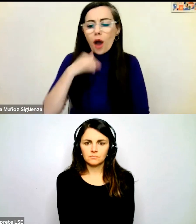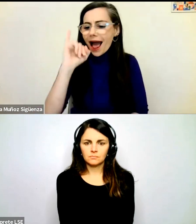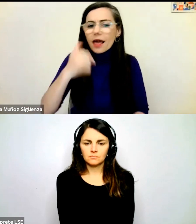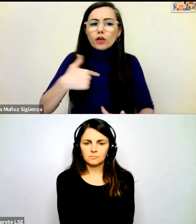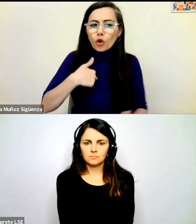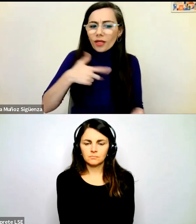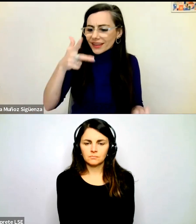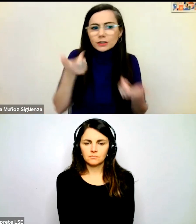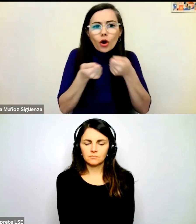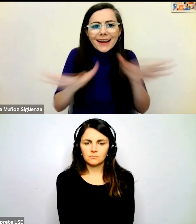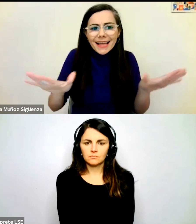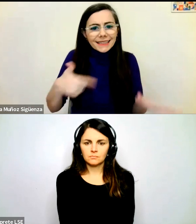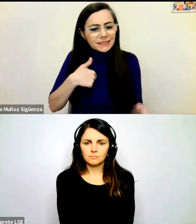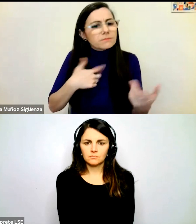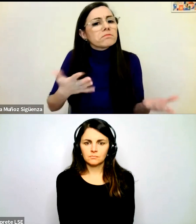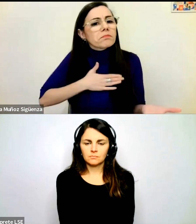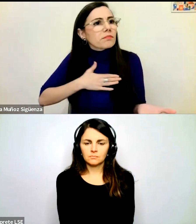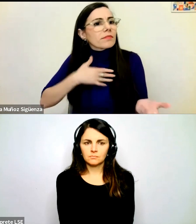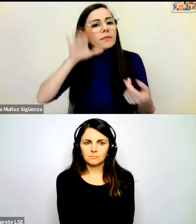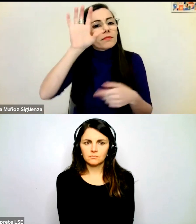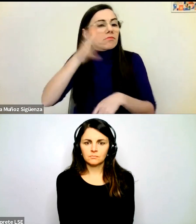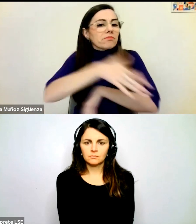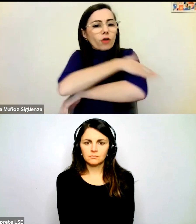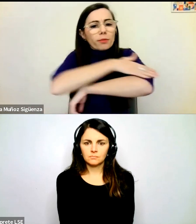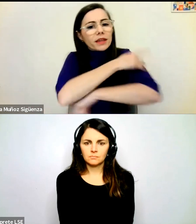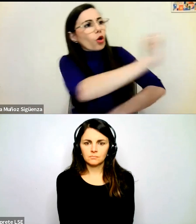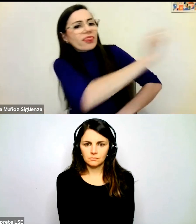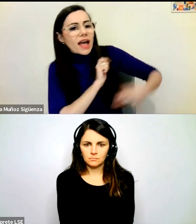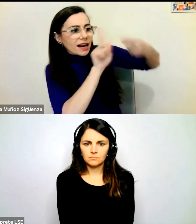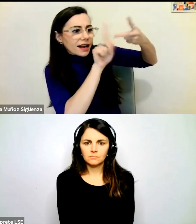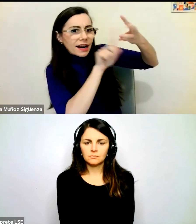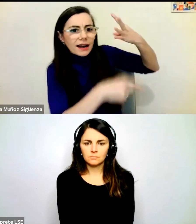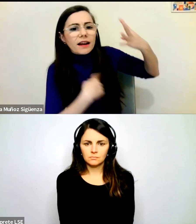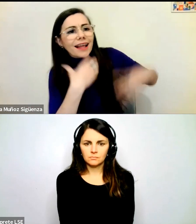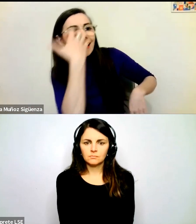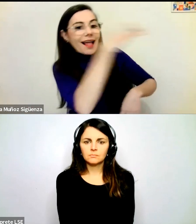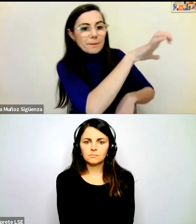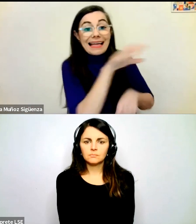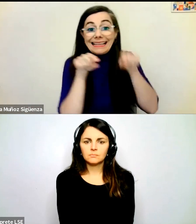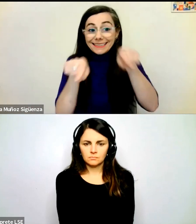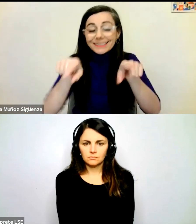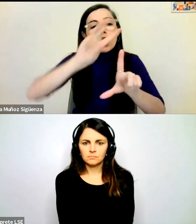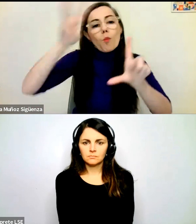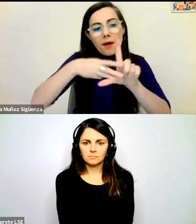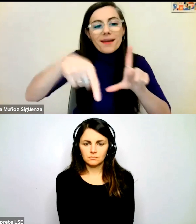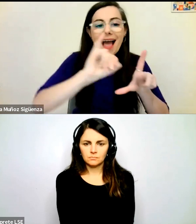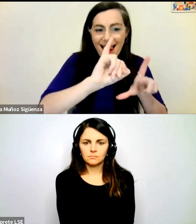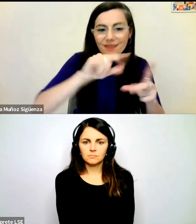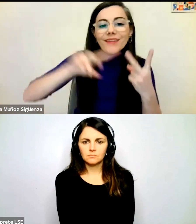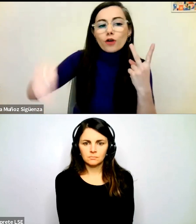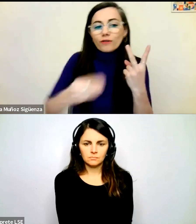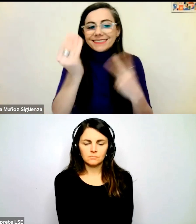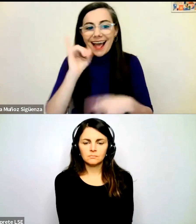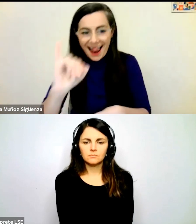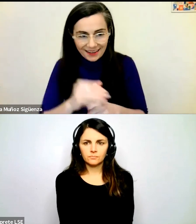objetivo de este webinario. El objetivo de este webinario es explicaros cuáles son los recursos gratuitos con los que contáis, que os da la administración pública